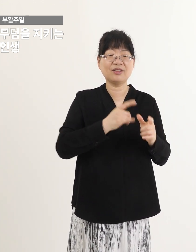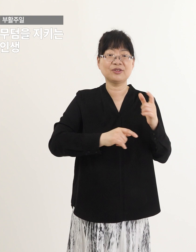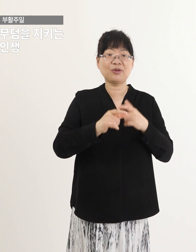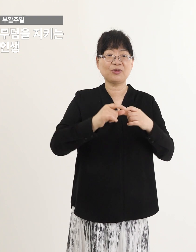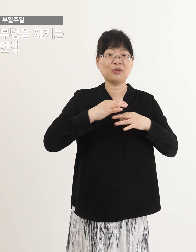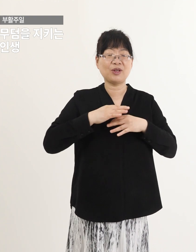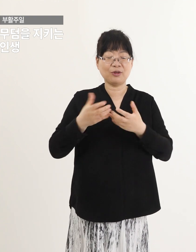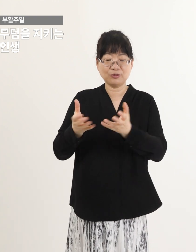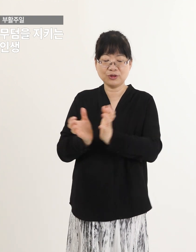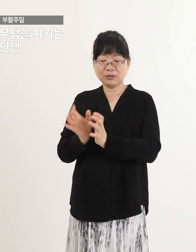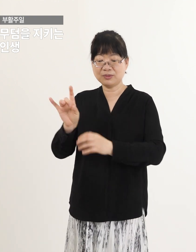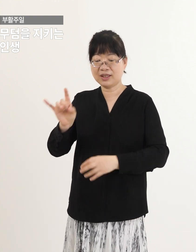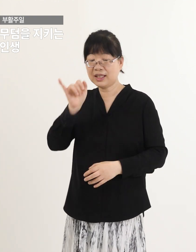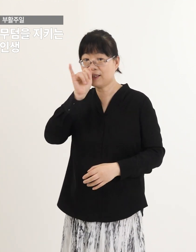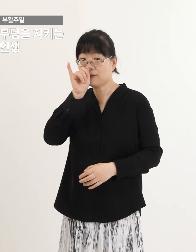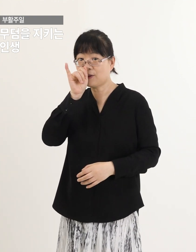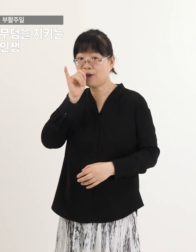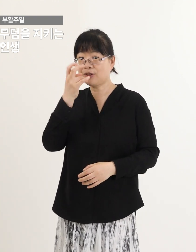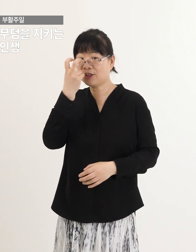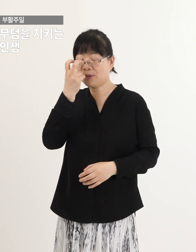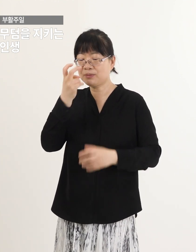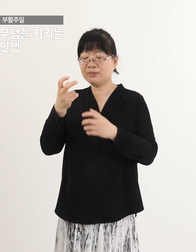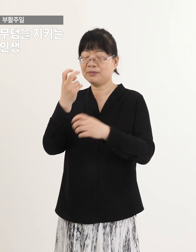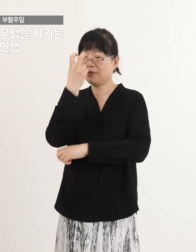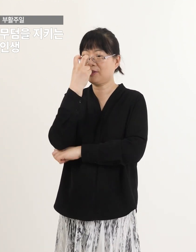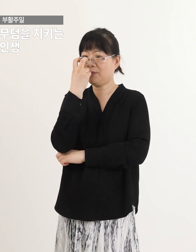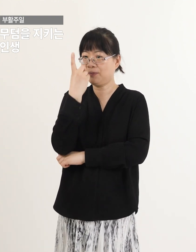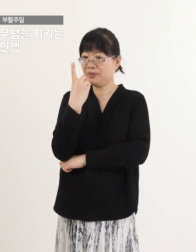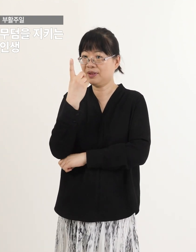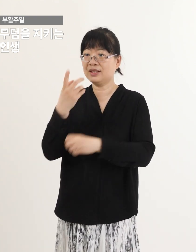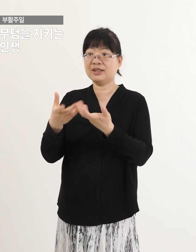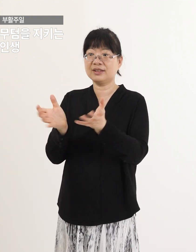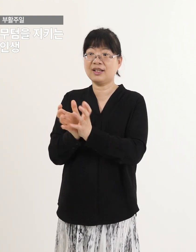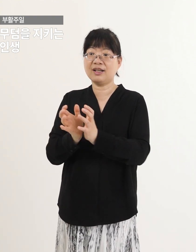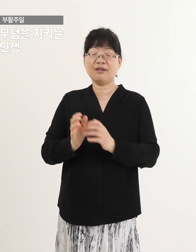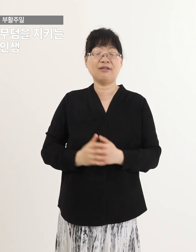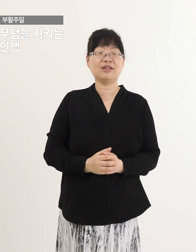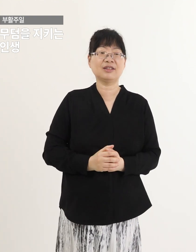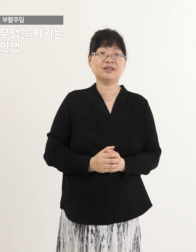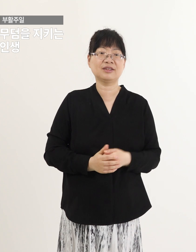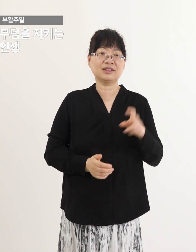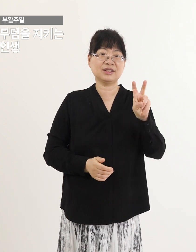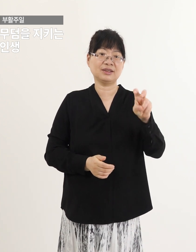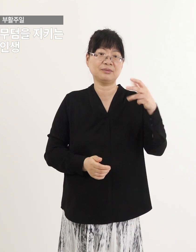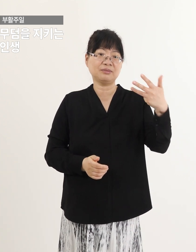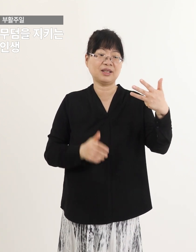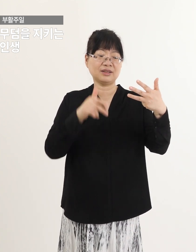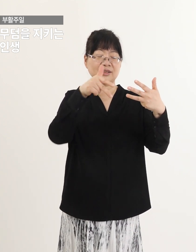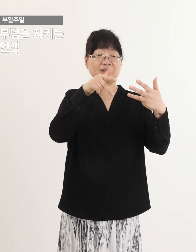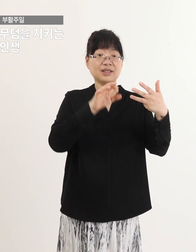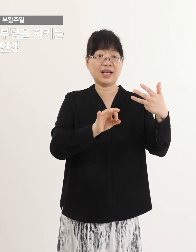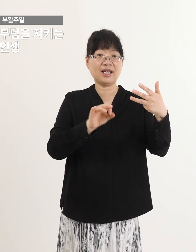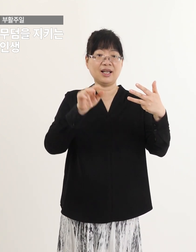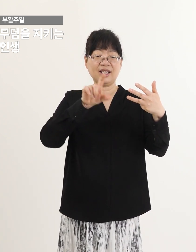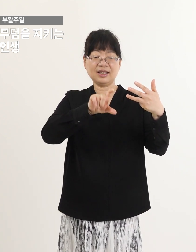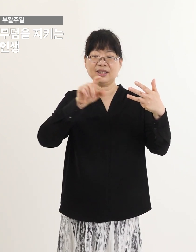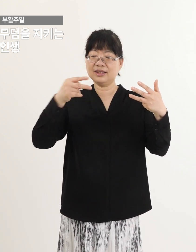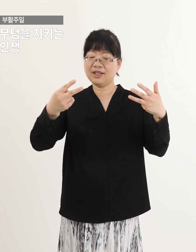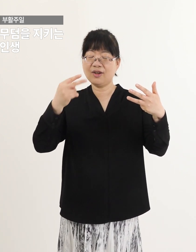경비병들입니다. 20 몇 장을 보시냐 하면 28장 2절을